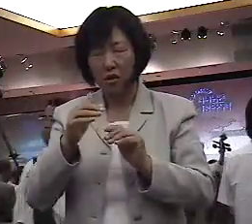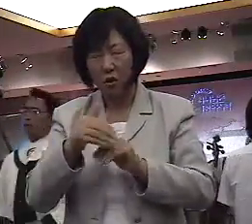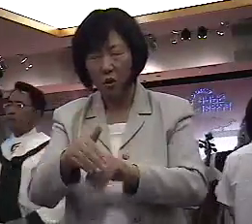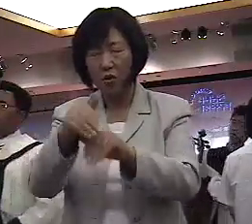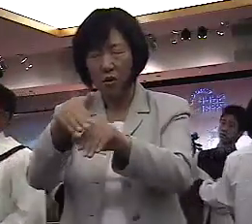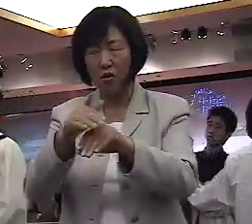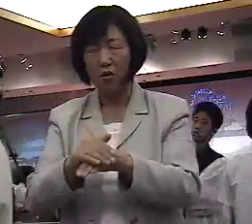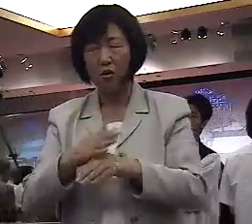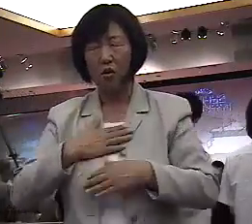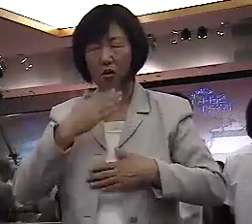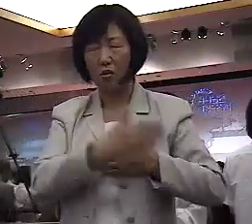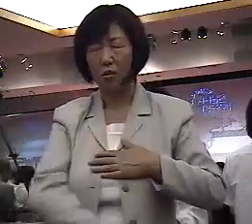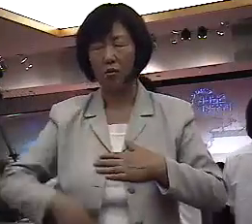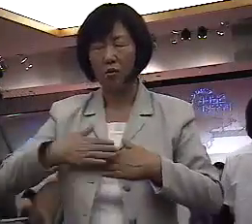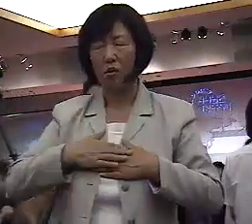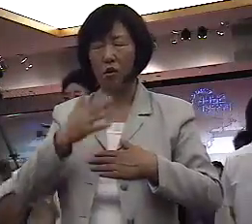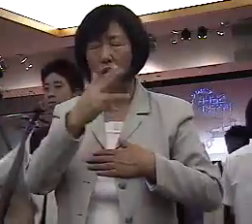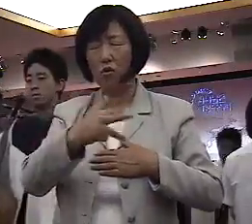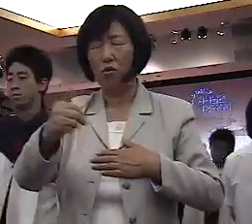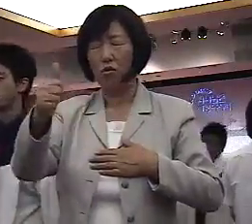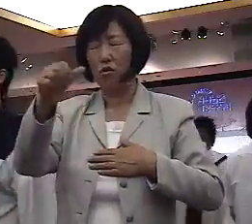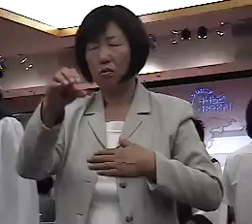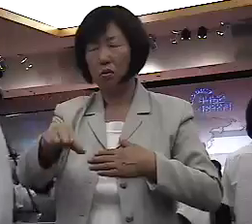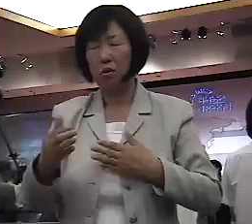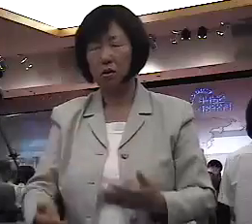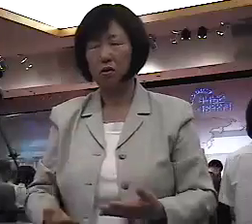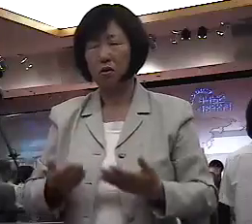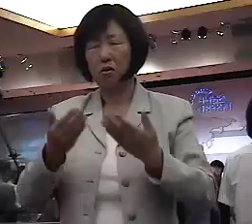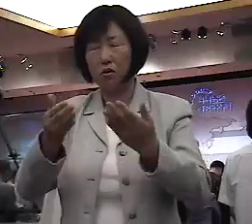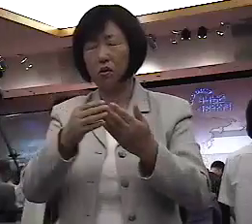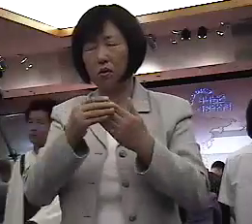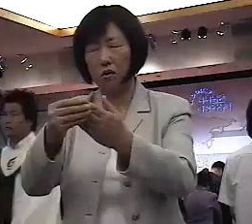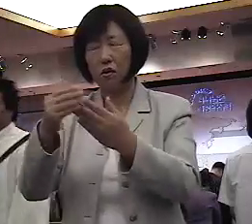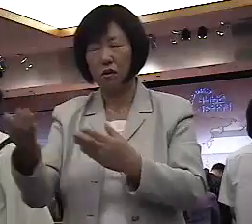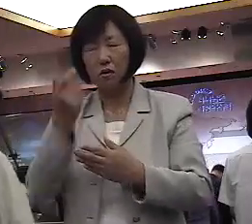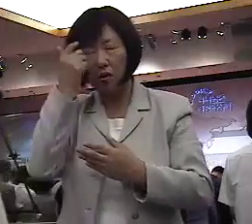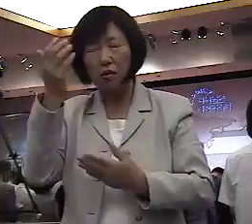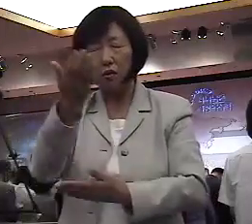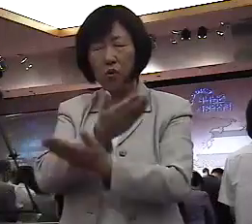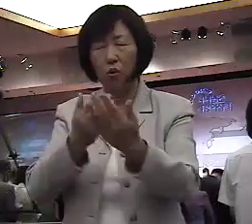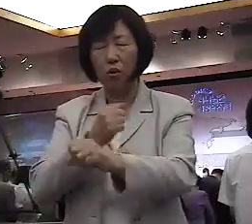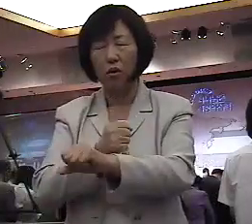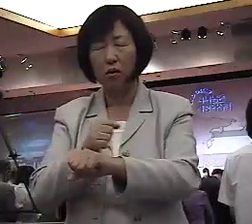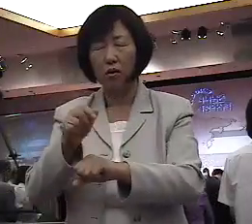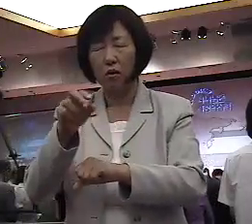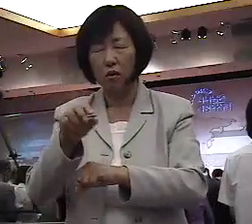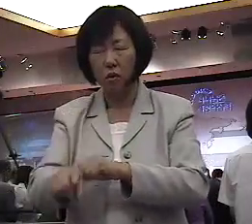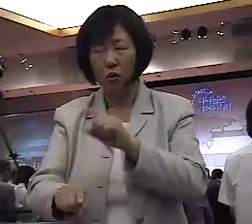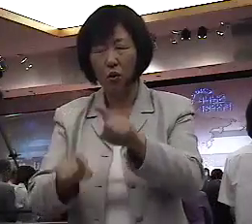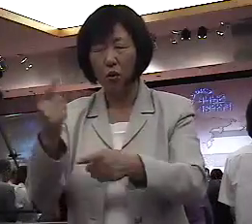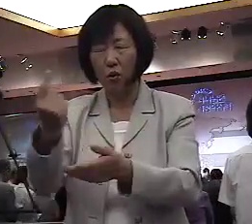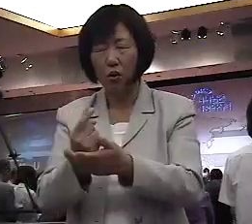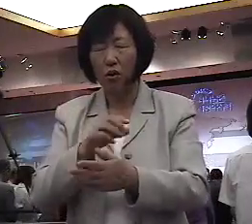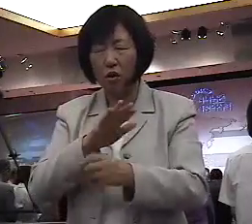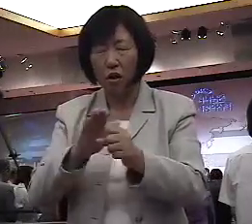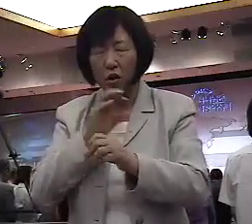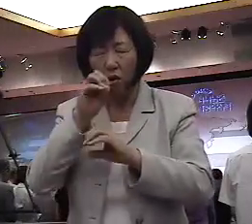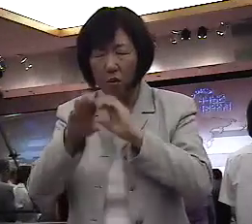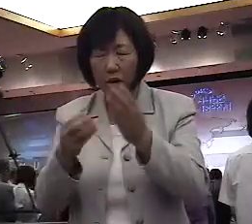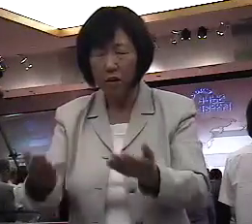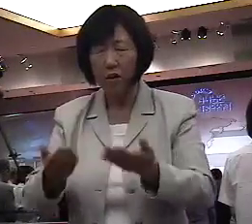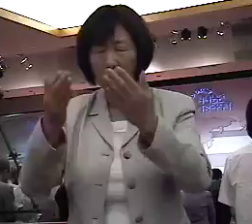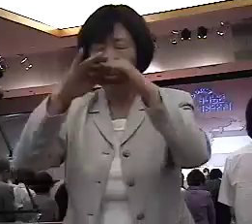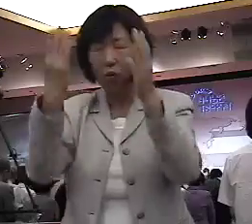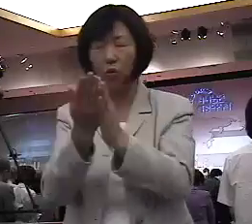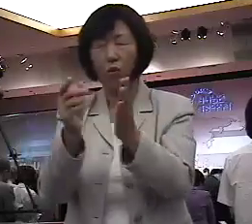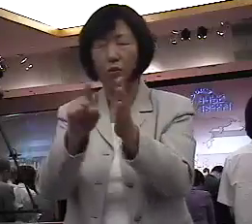전진하고 내 몸을 주님 앞에 드리도록 인도하시는 성령님의 교통하심이 여기나마 주님께 사랑 고백드리는 모든